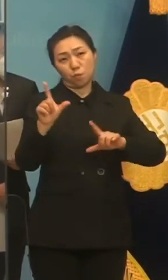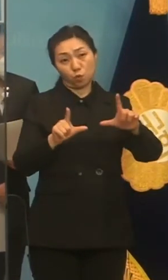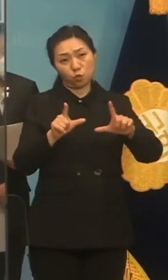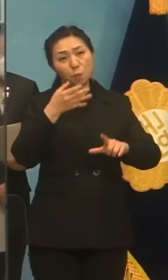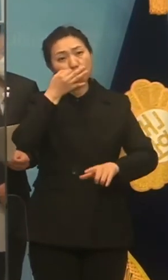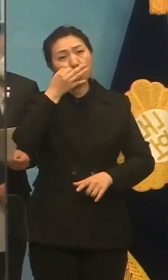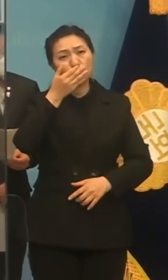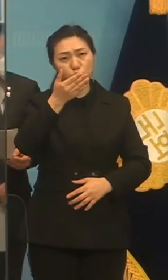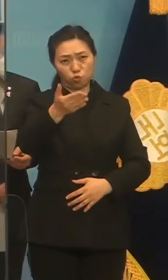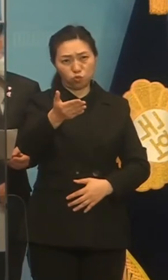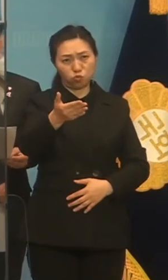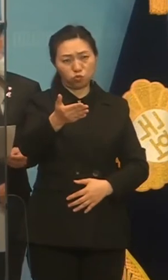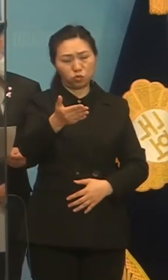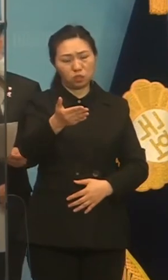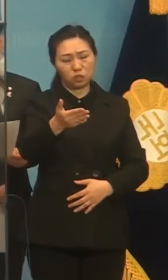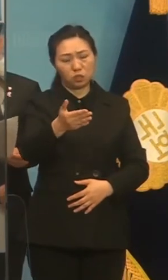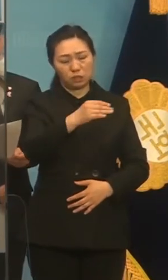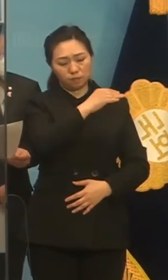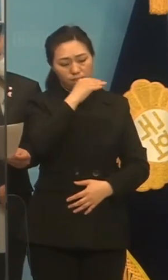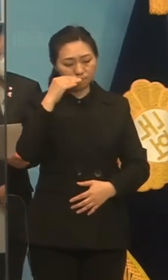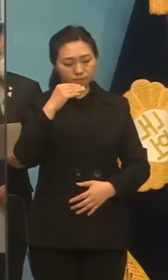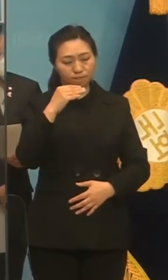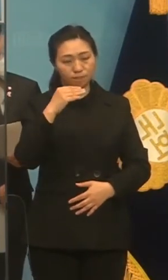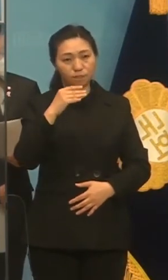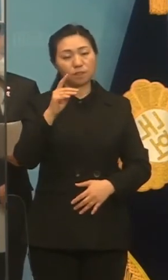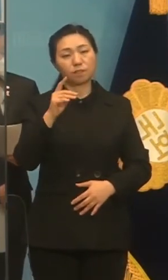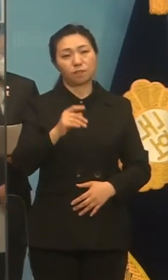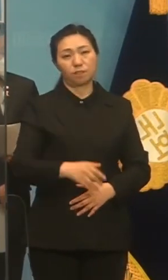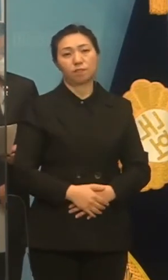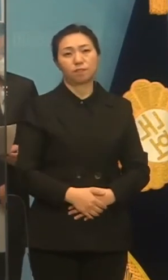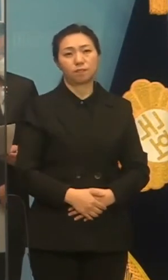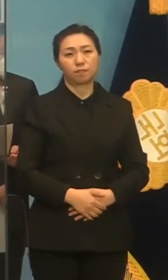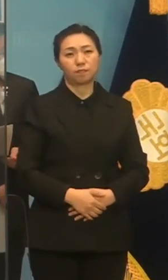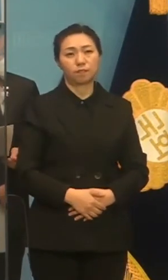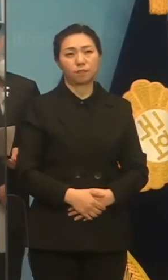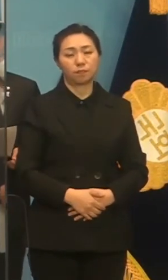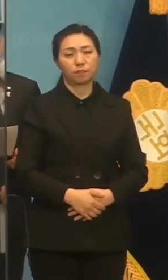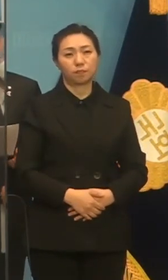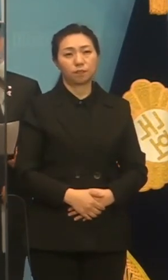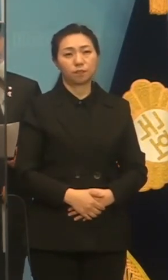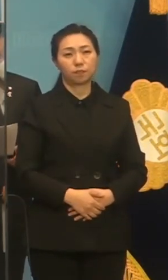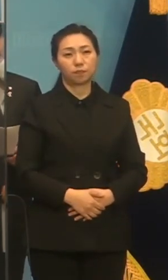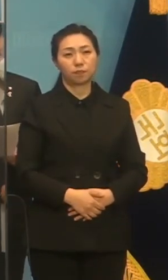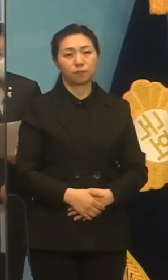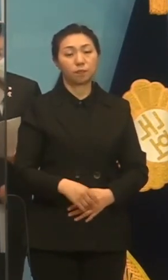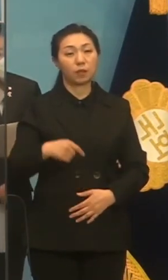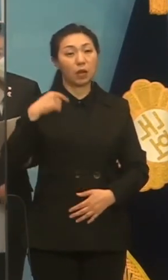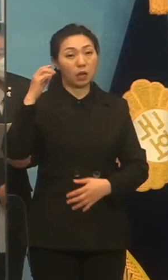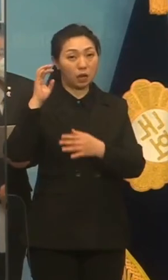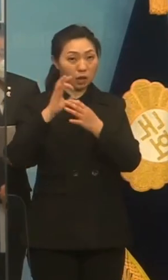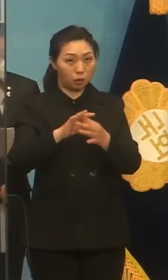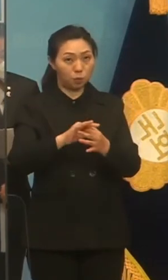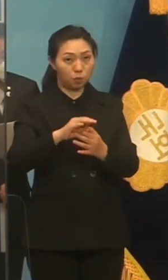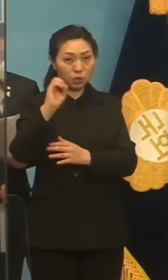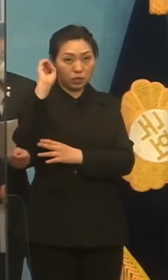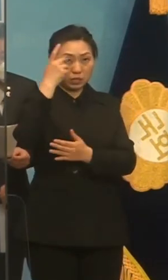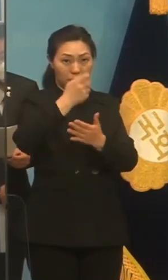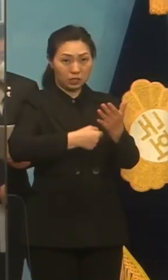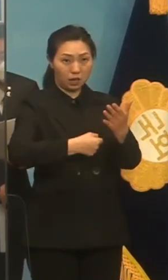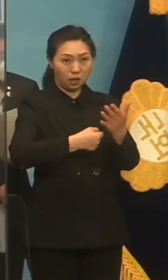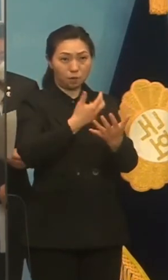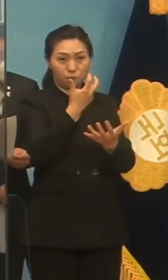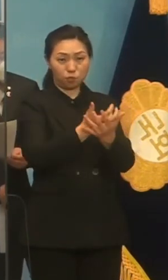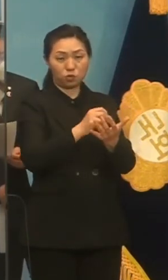어 2만원씩 그랑 생각하라 이런 생각을 합니다 이라도 기자의 현물을 나름 북핵에